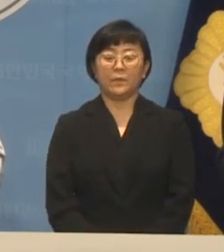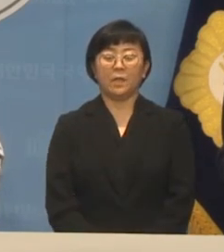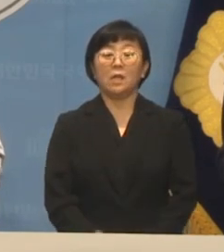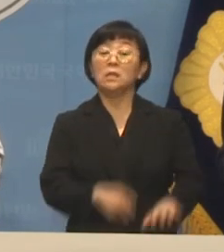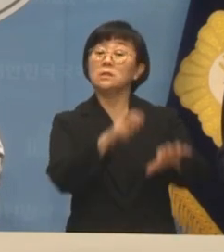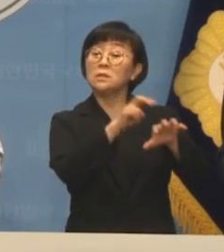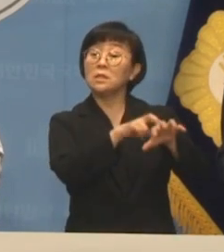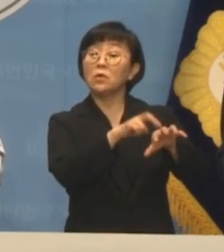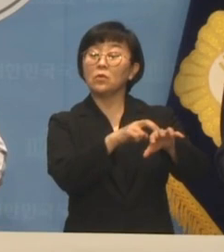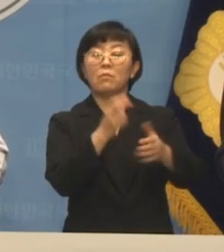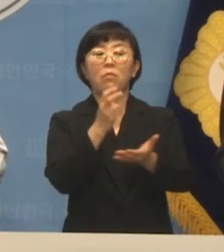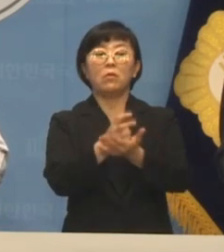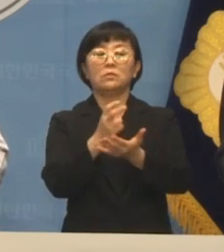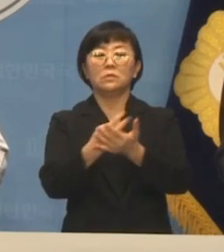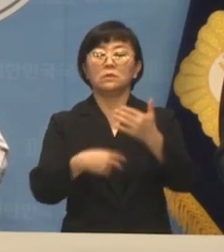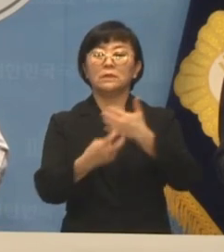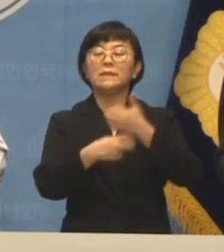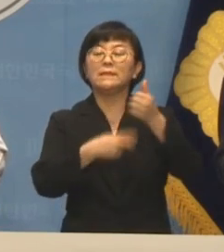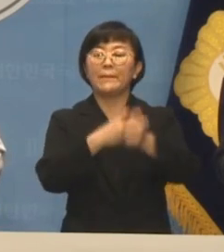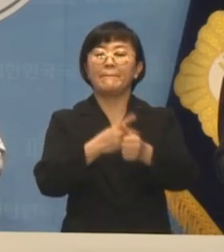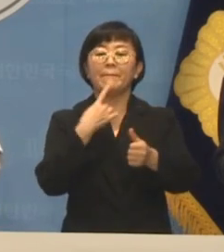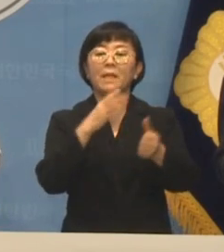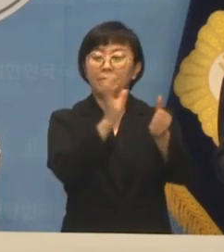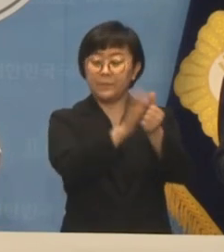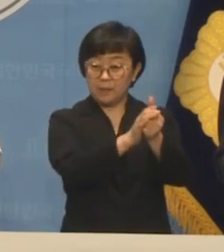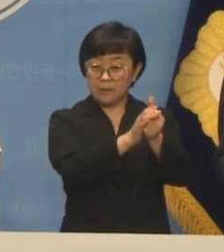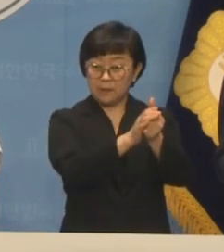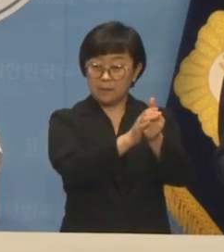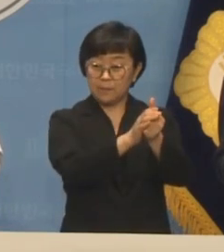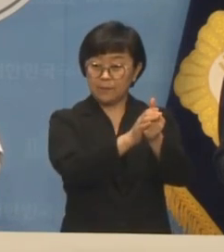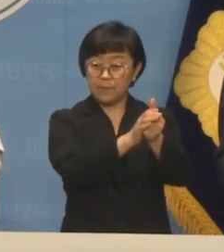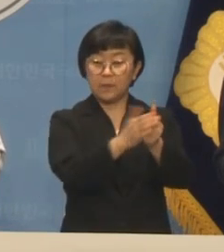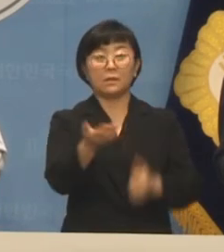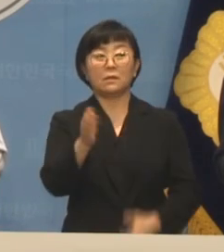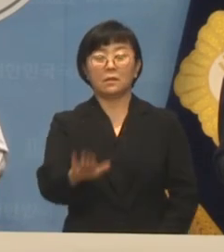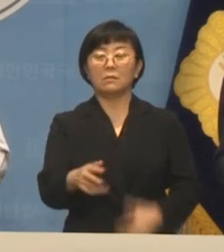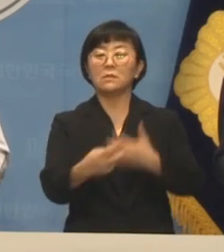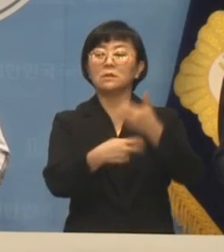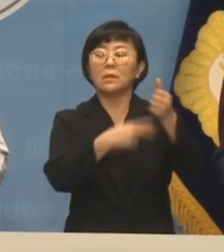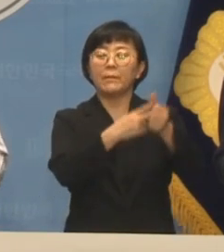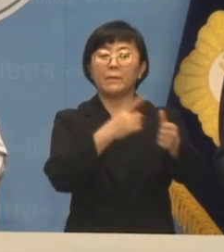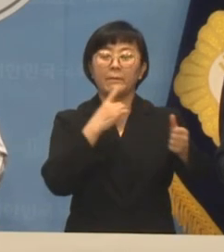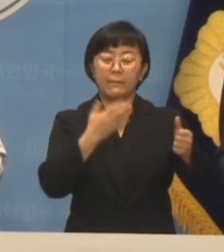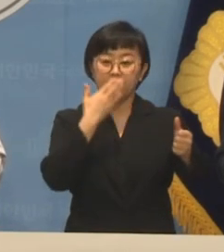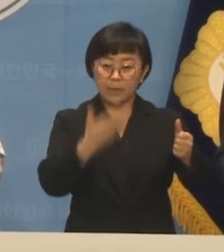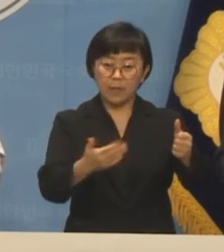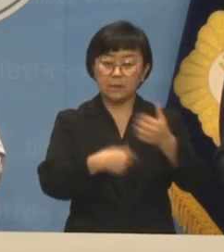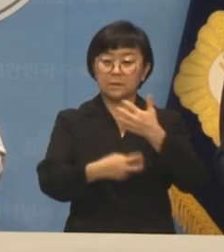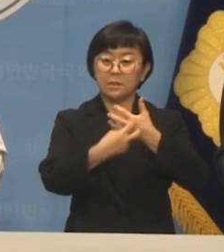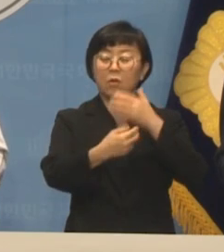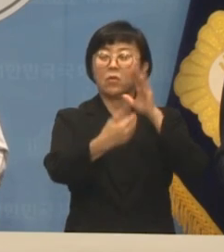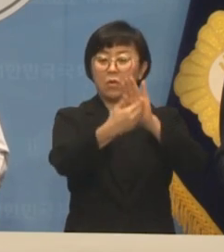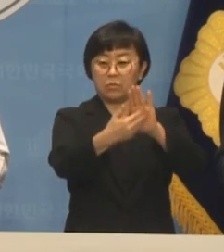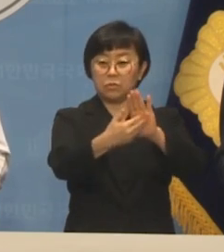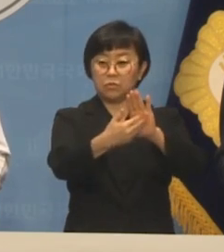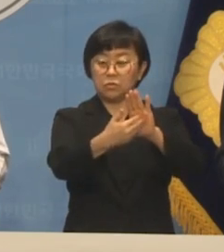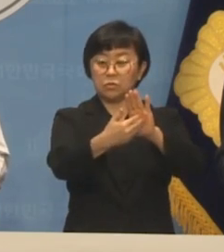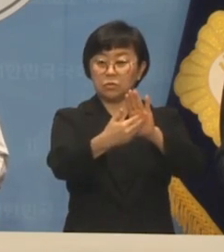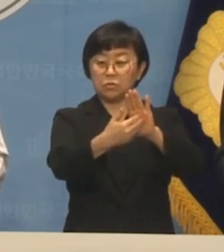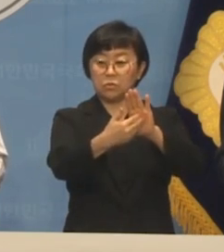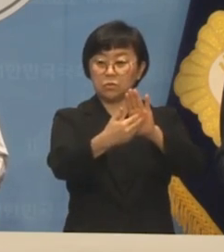진료는 법률상 의사만 할 수 있습니다. 그런데 의사만 할 수 있는 진료를 거부하는